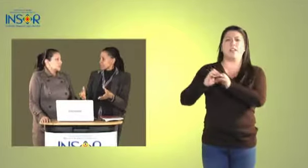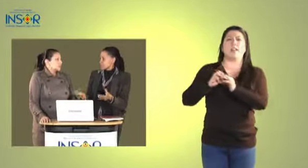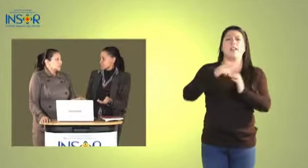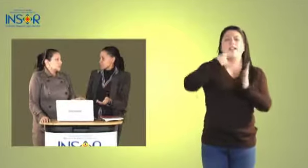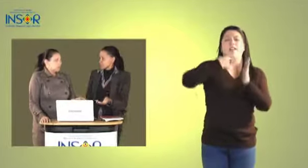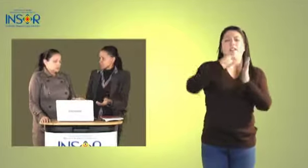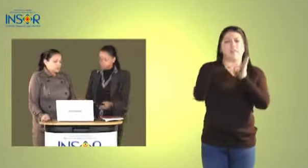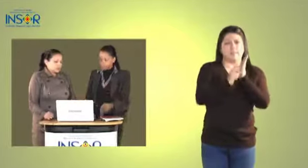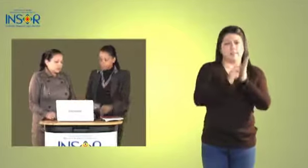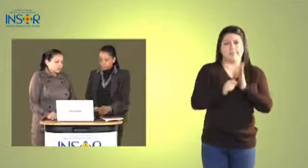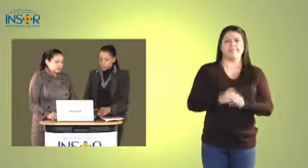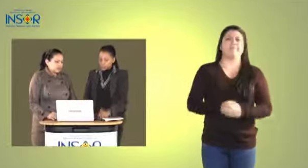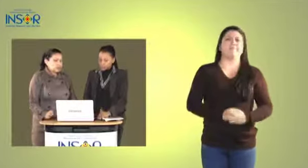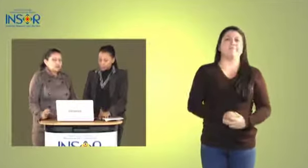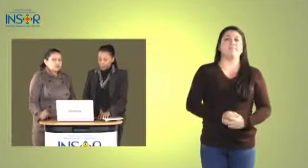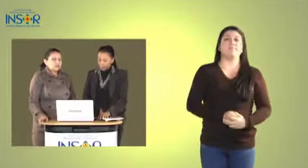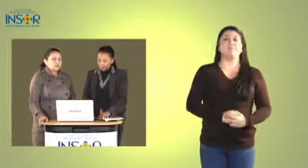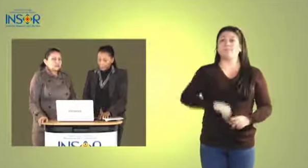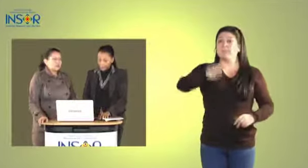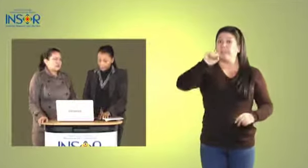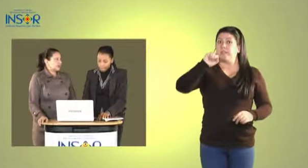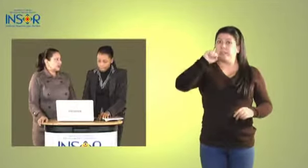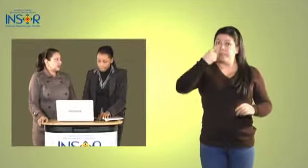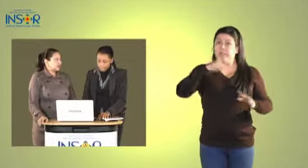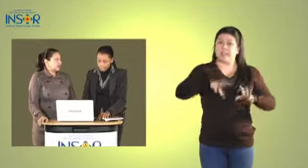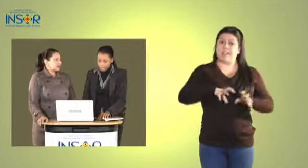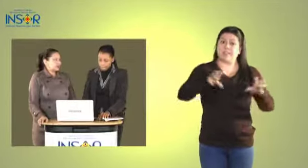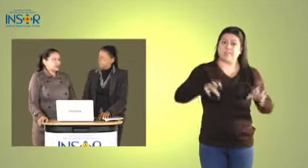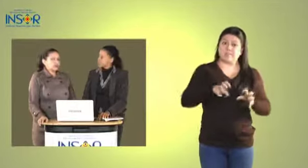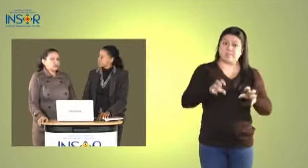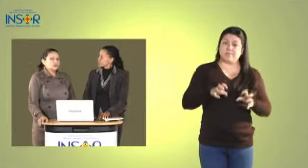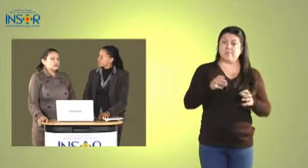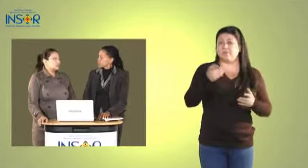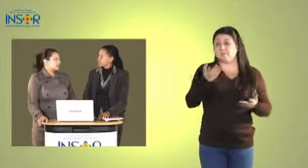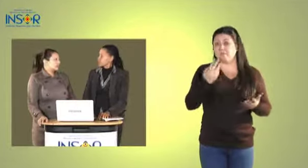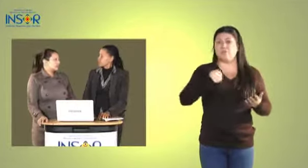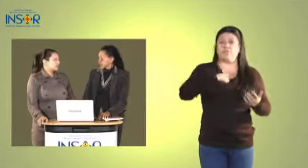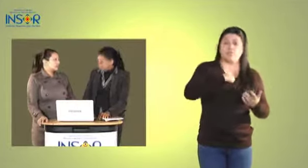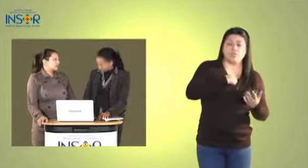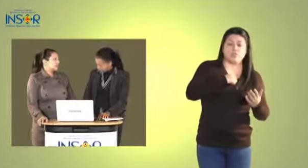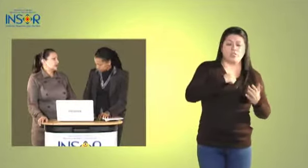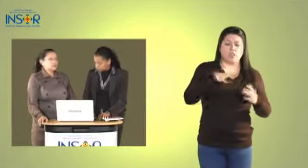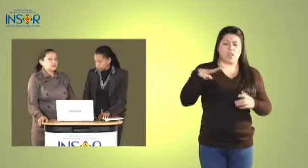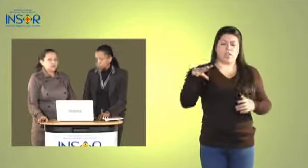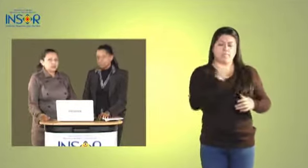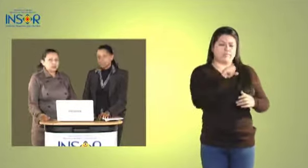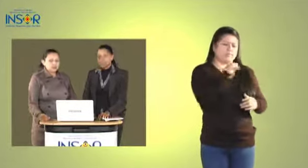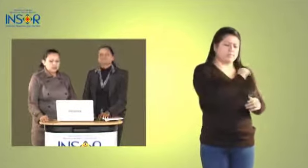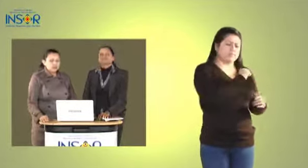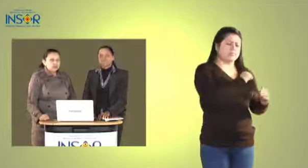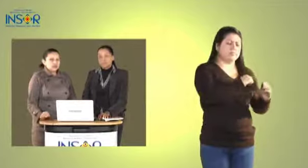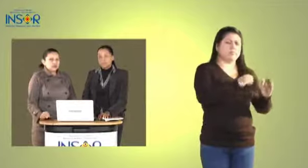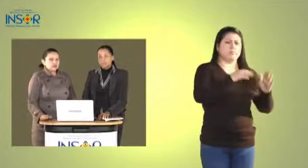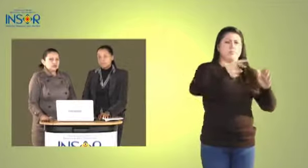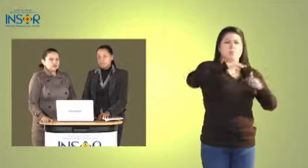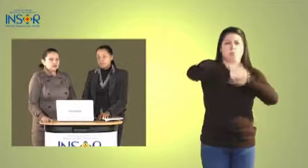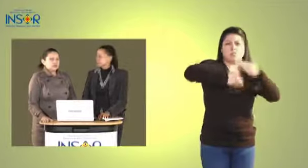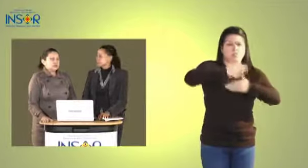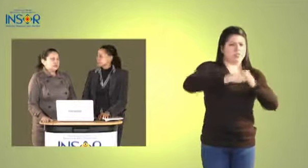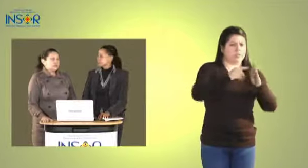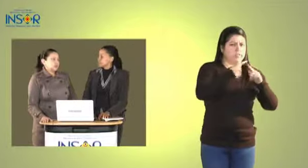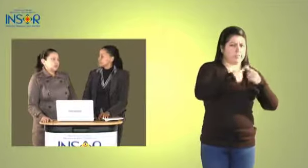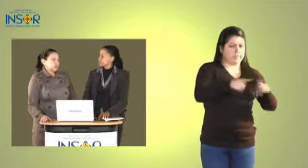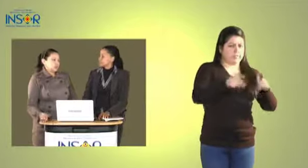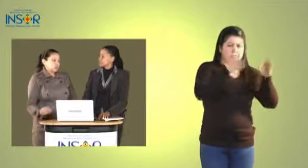hay que separarlos. Creo que un primer ejercicio que podemos hacer para tener muy claro que son dos procesos distintos es la nominación. En muchos